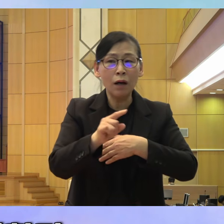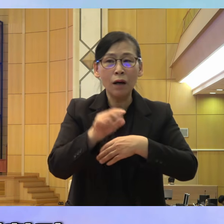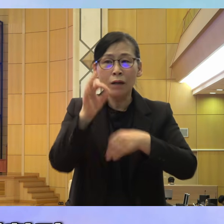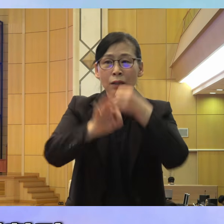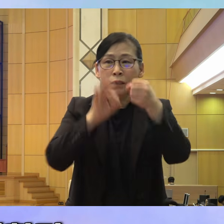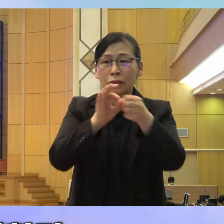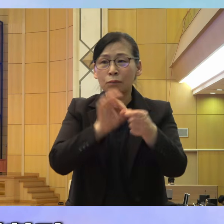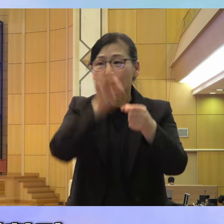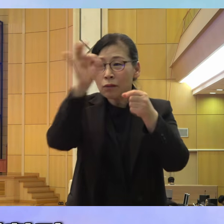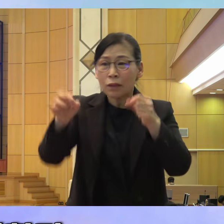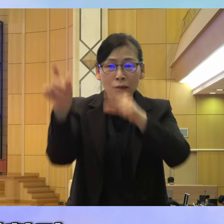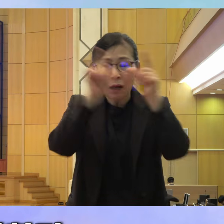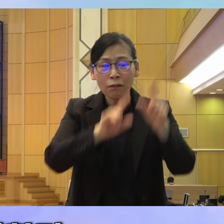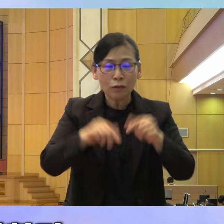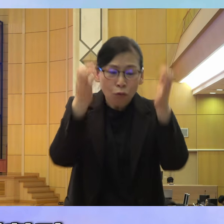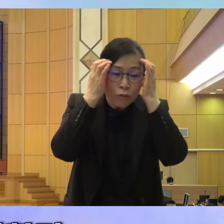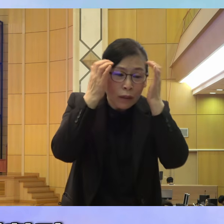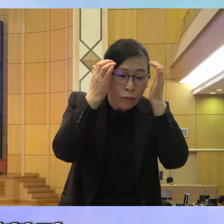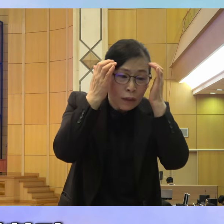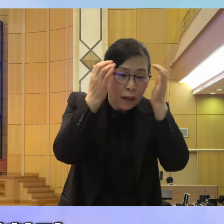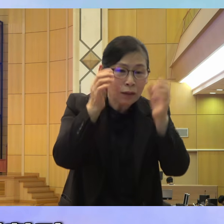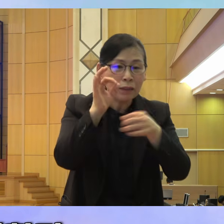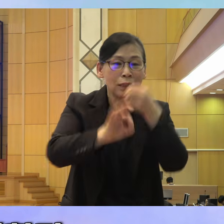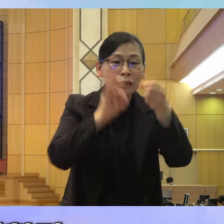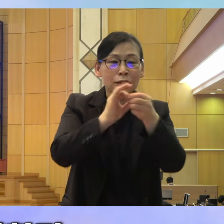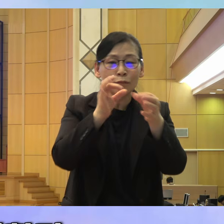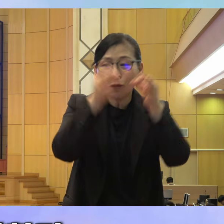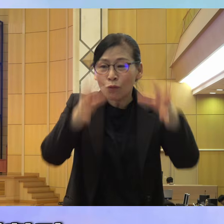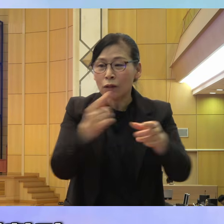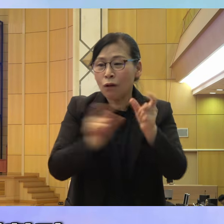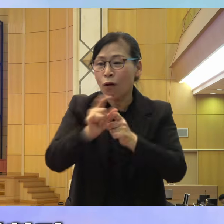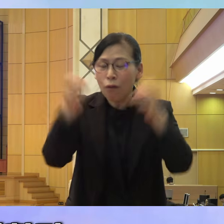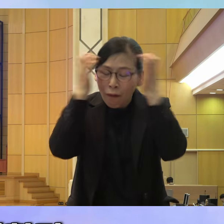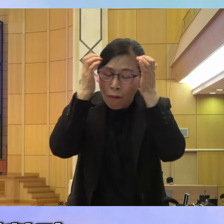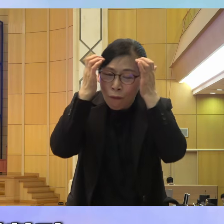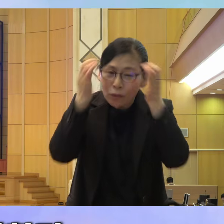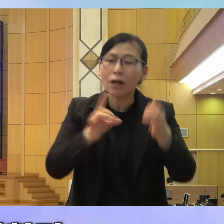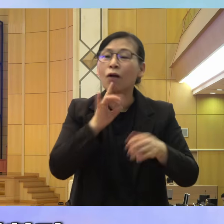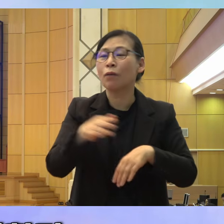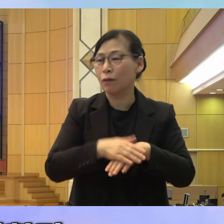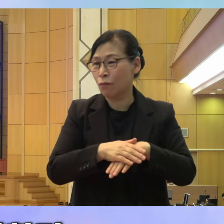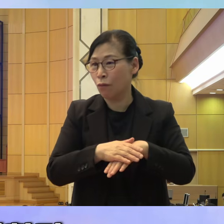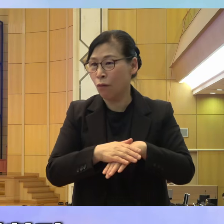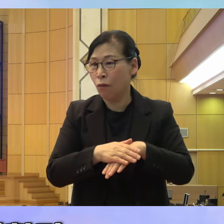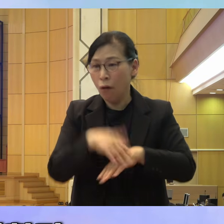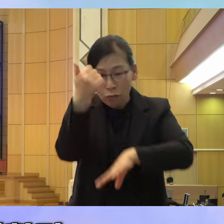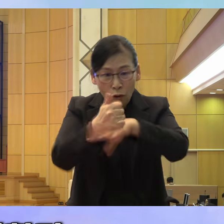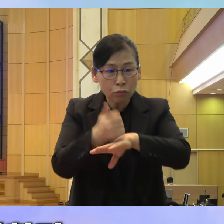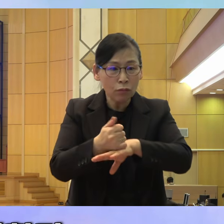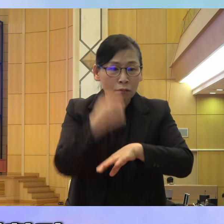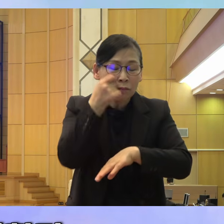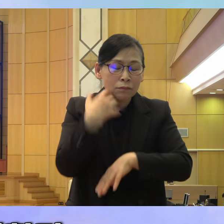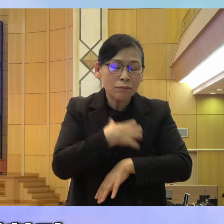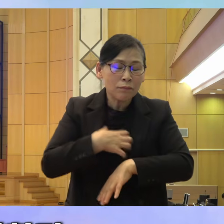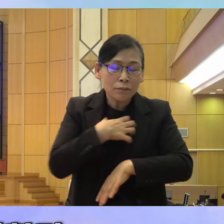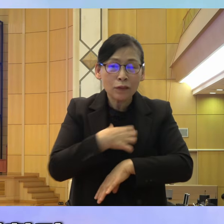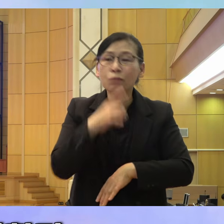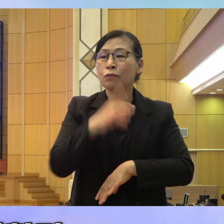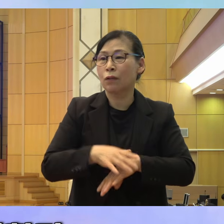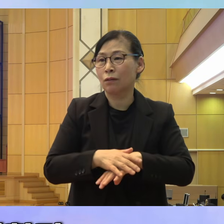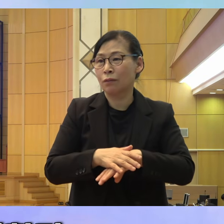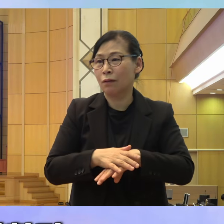것이 행복해야 되는데 10년 더 살았다는 것이 고생만 10년 더 한 것이고 결국은 슬픔뿐이라는